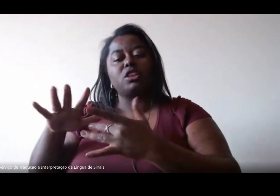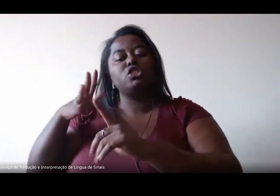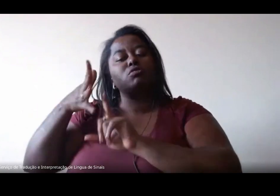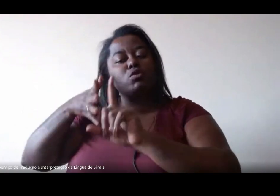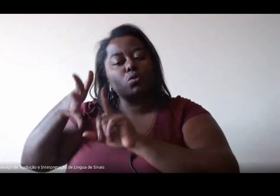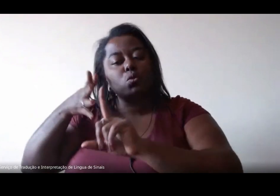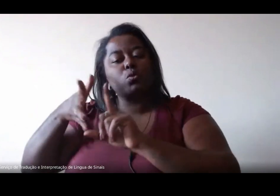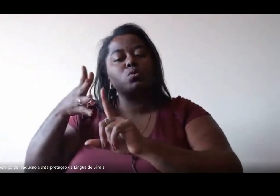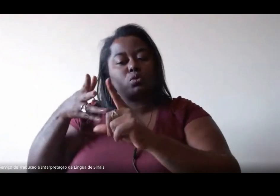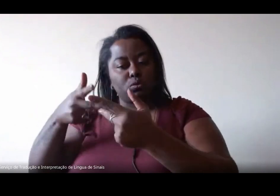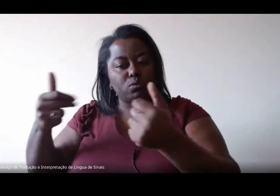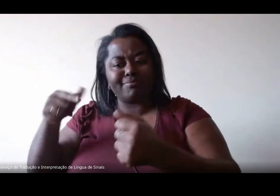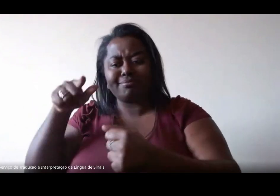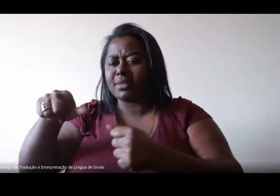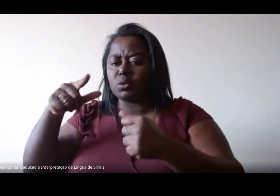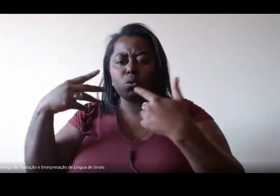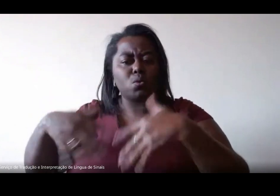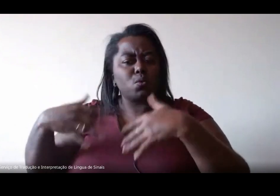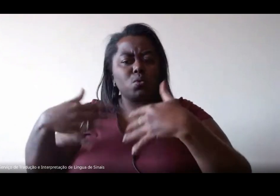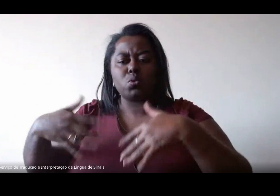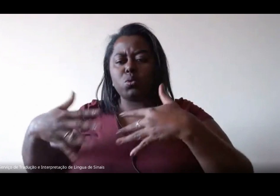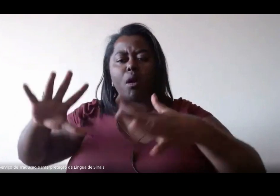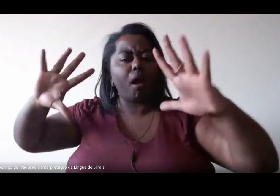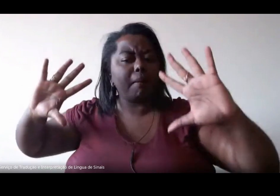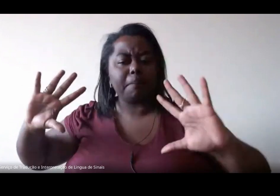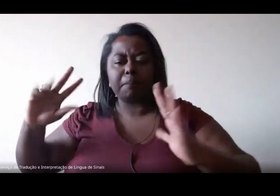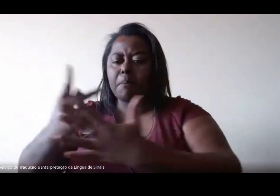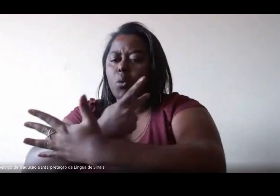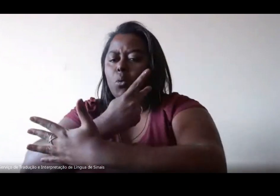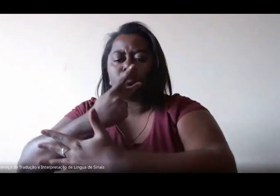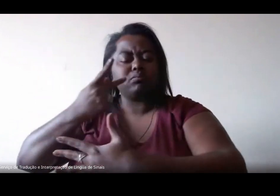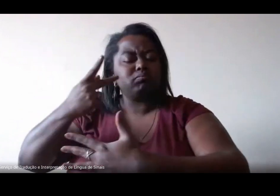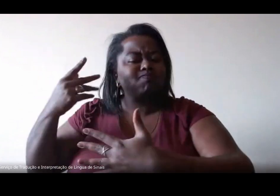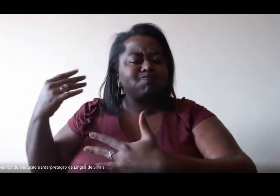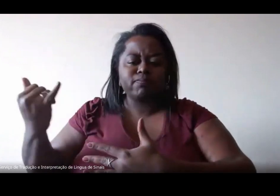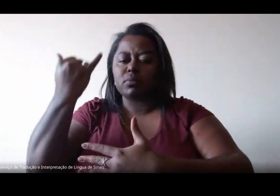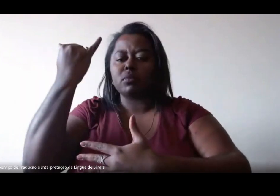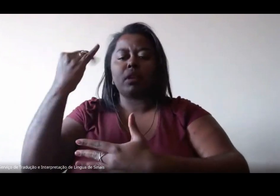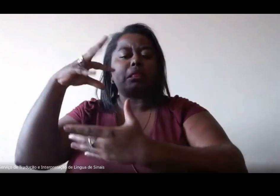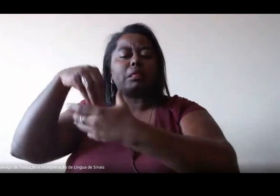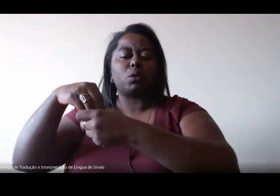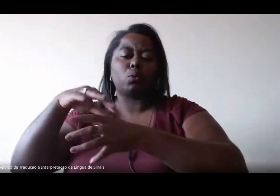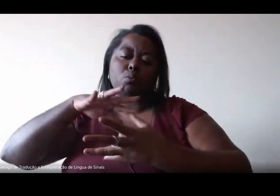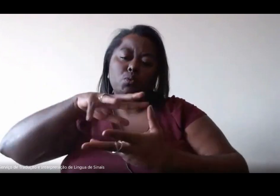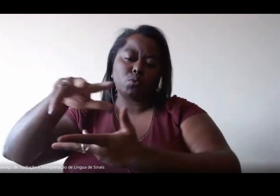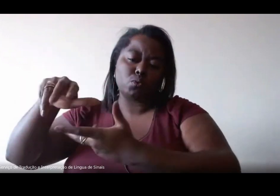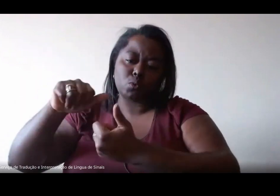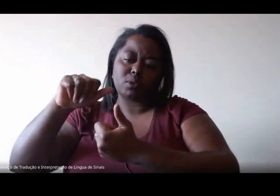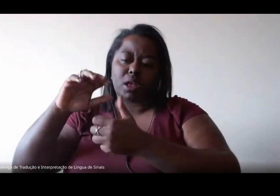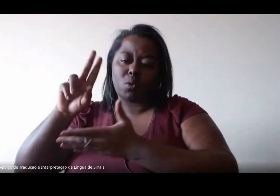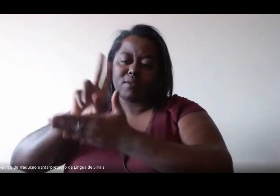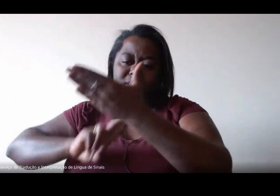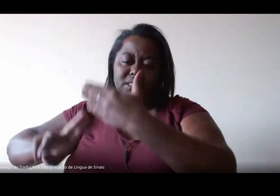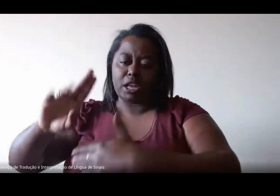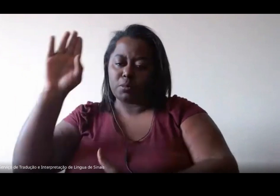um acontecimento para nós, não apenas na UFSCar, mas é um acontecimento dentro do mundo da universidade brasileira hoje em